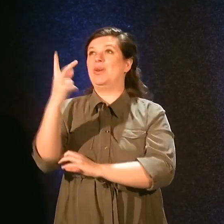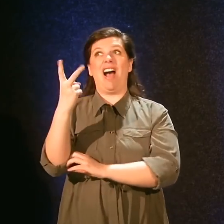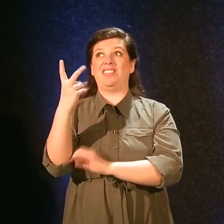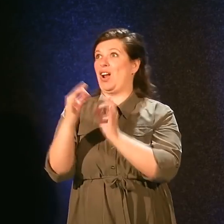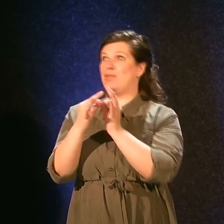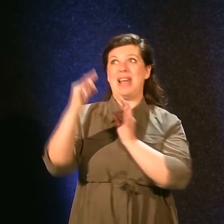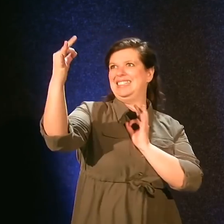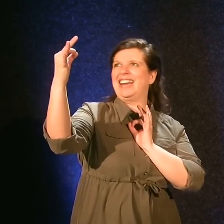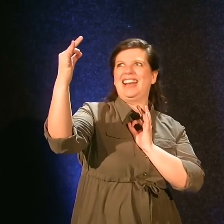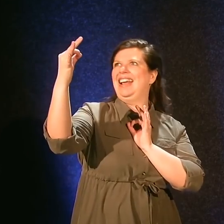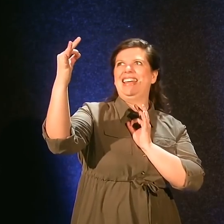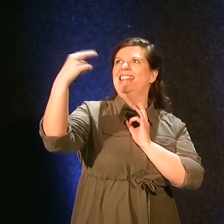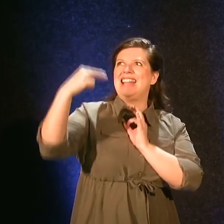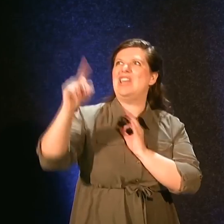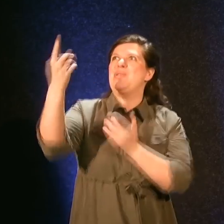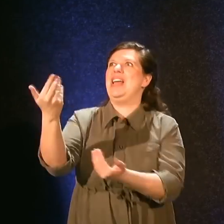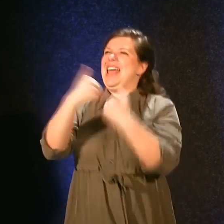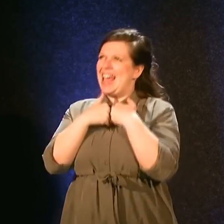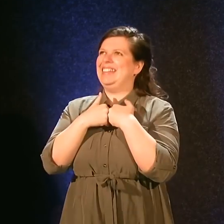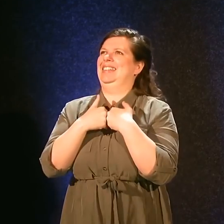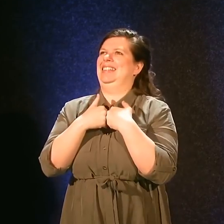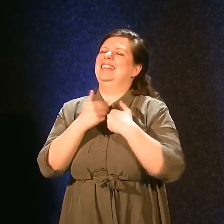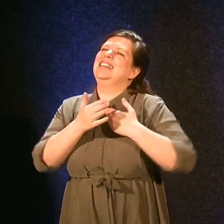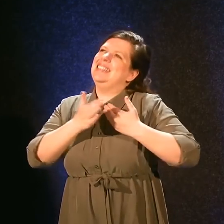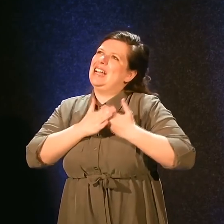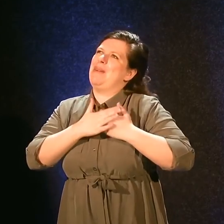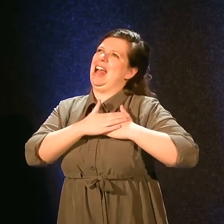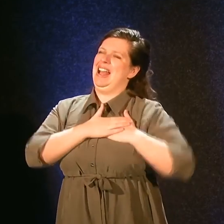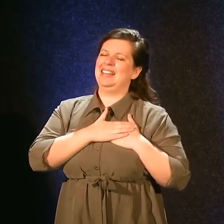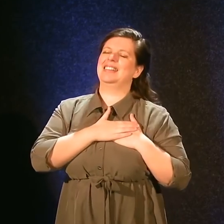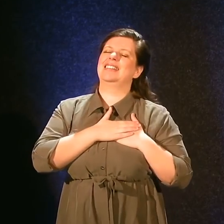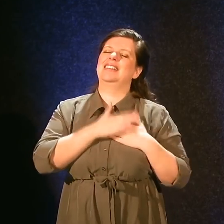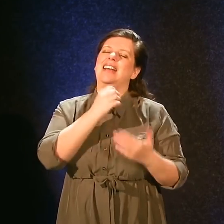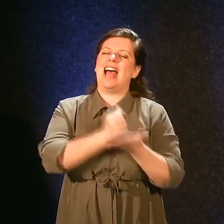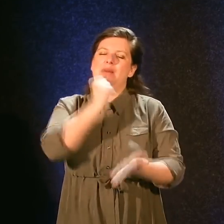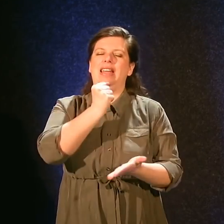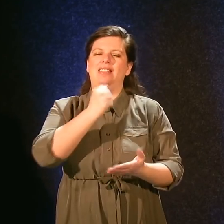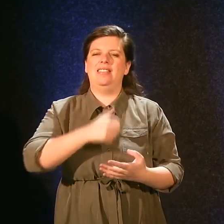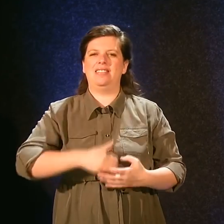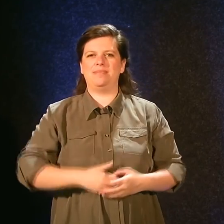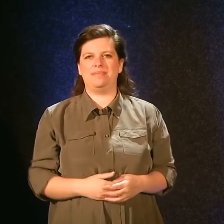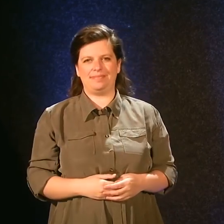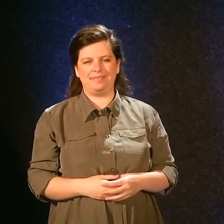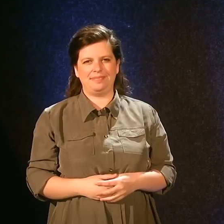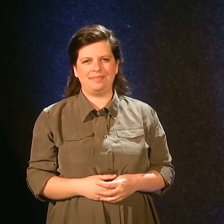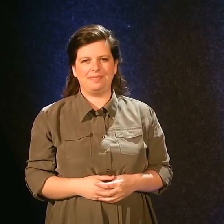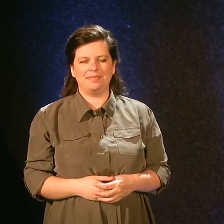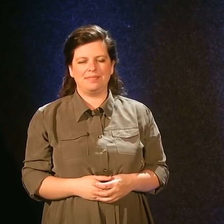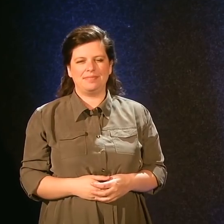afstand. Nee, u bent in ons en heel dicht bij ons. Amen.